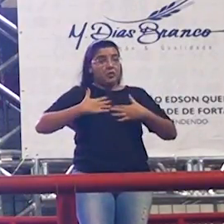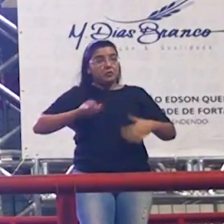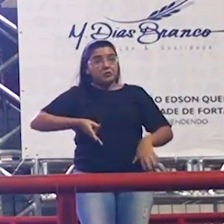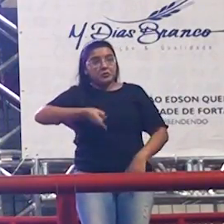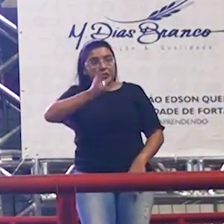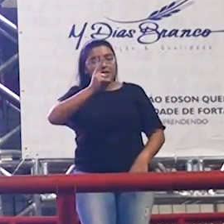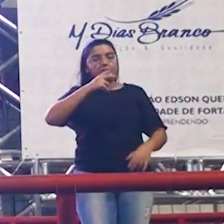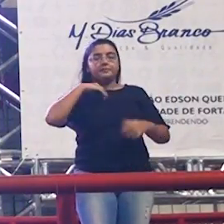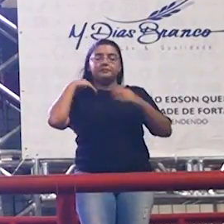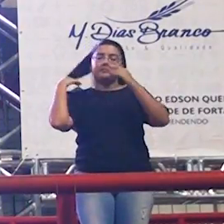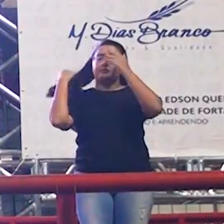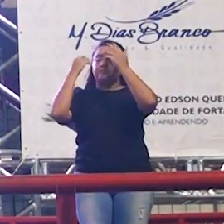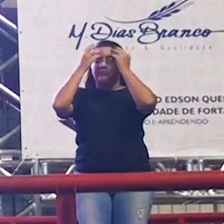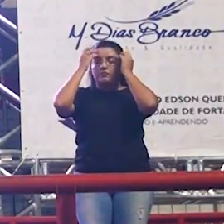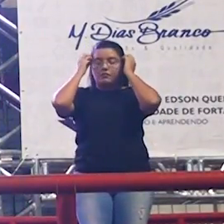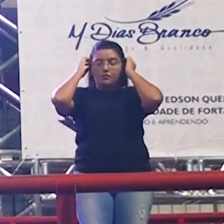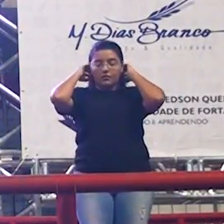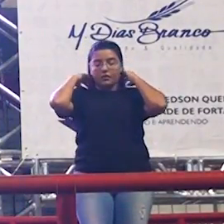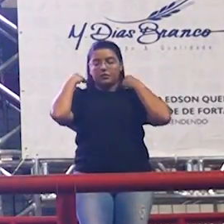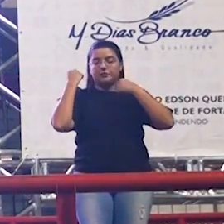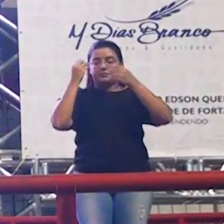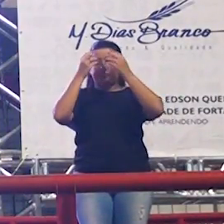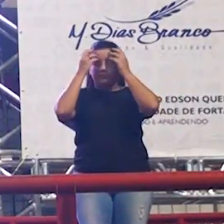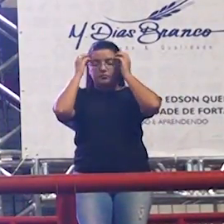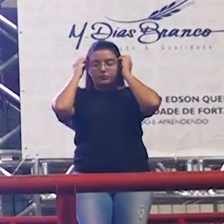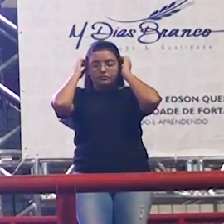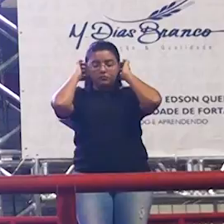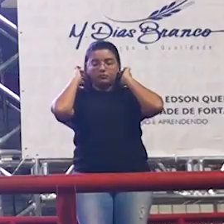seguir? Olha que facilidade.